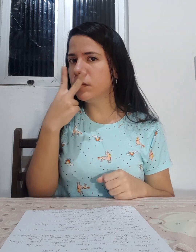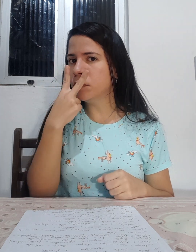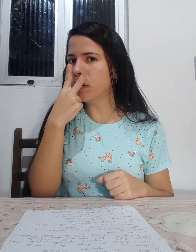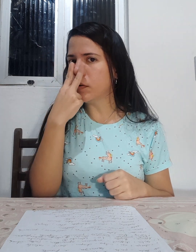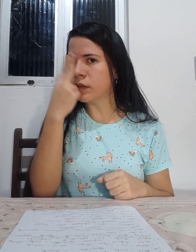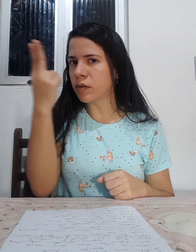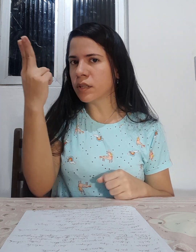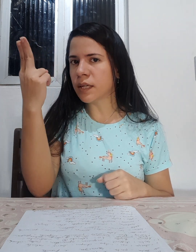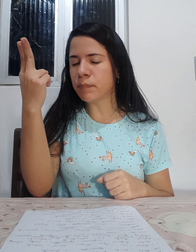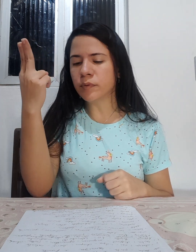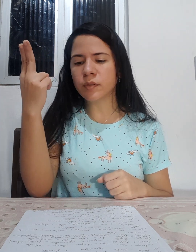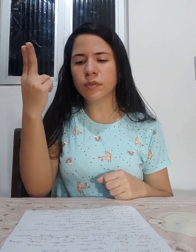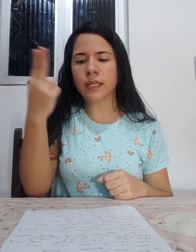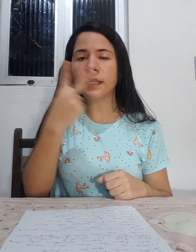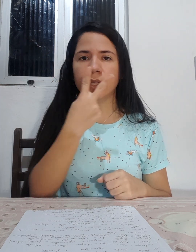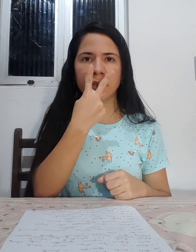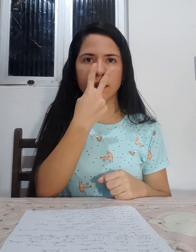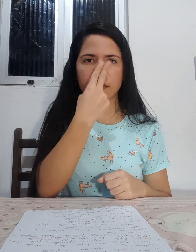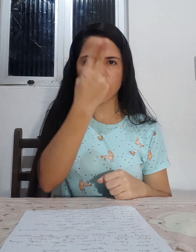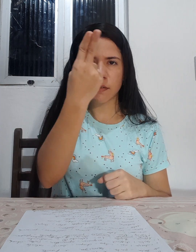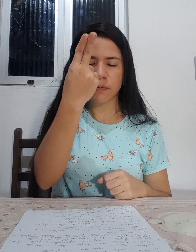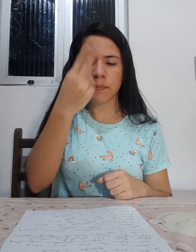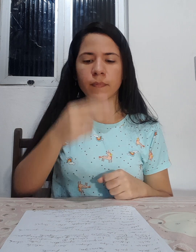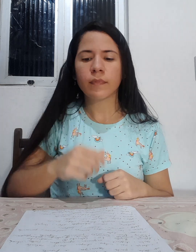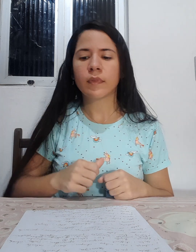Parecido, ó, é tocando a ponta do nariz.